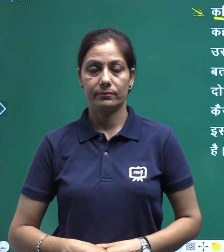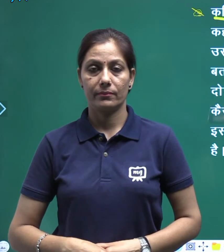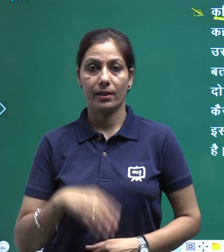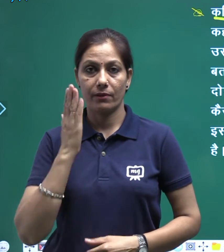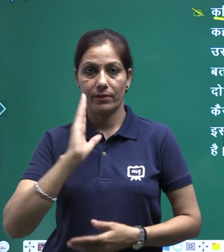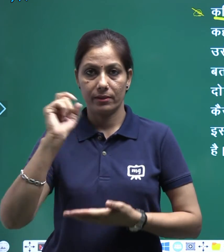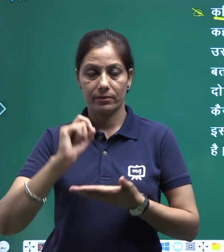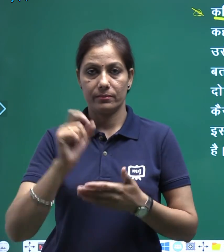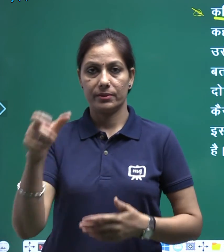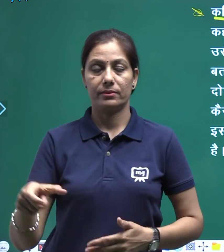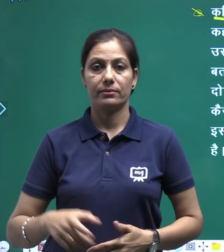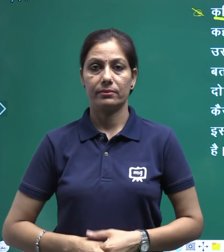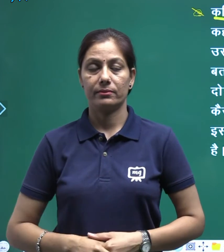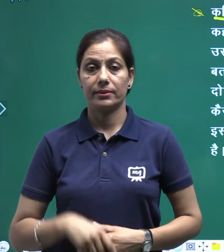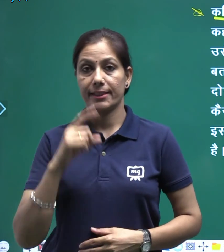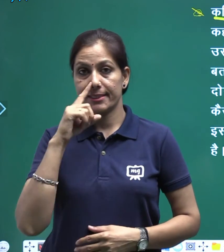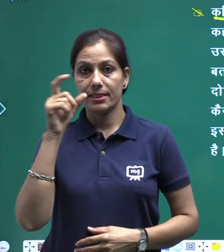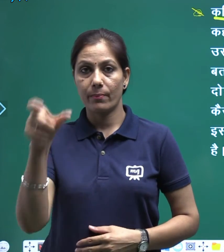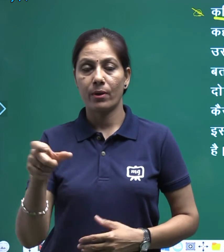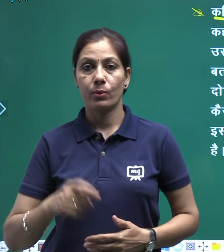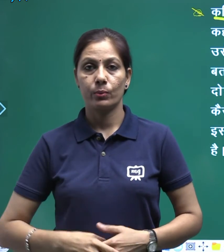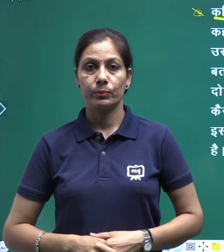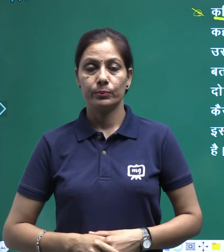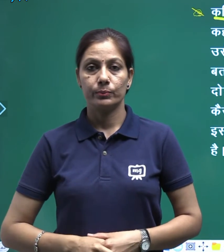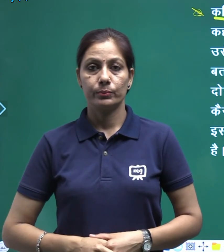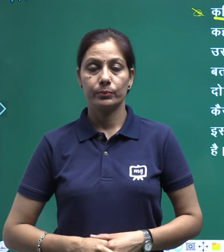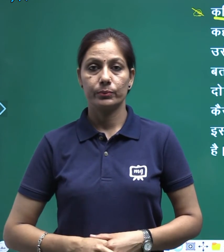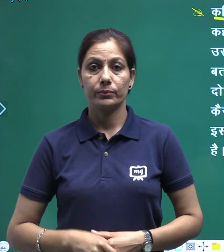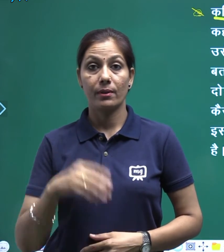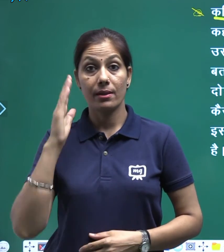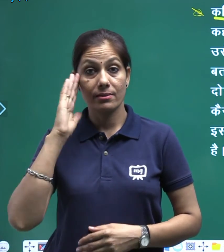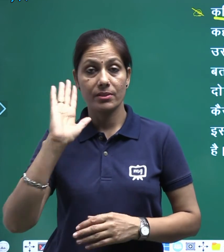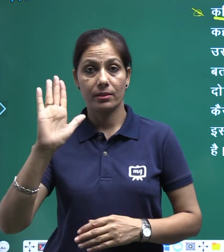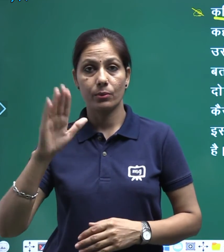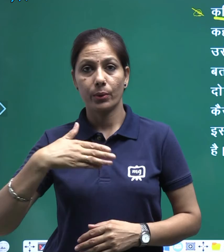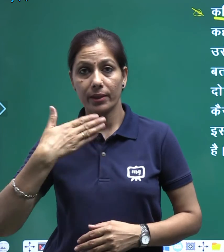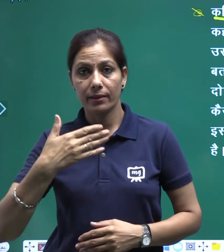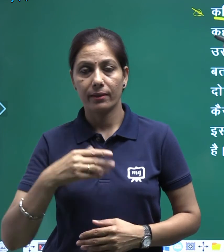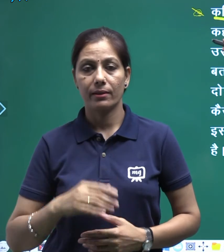कवि चंपा को समझाते हुए कहते हैं कि